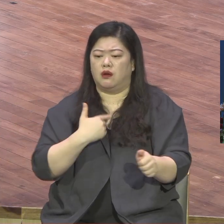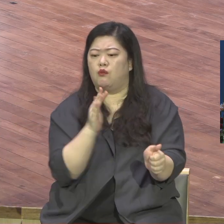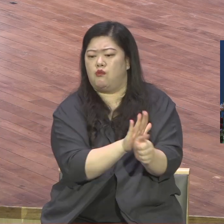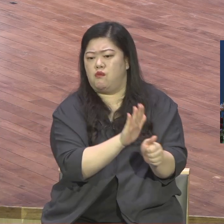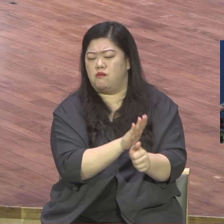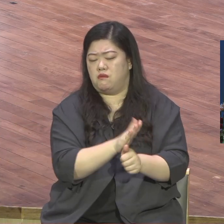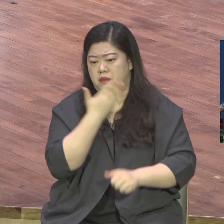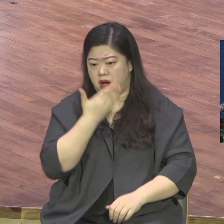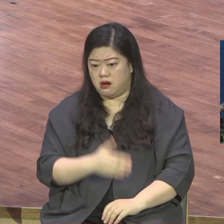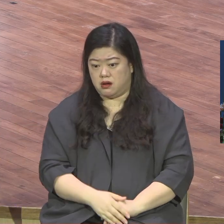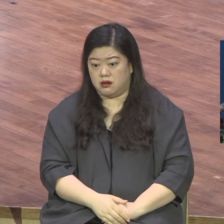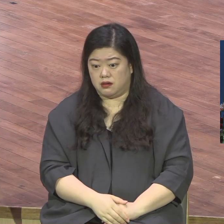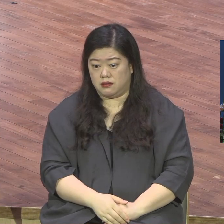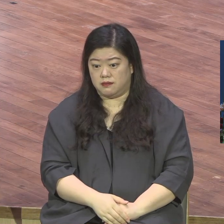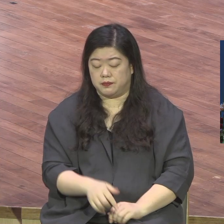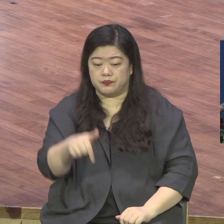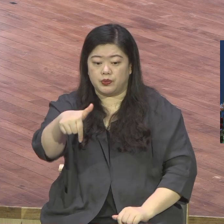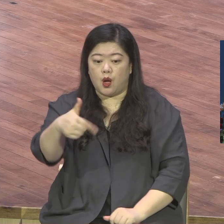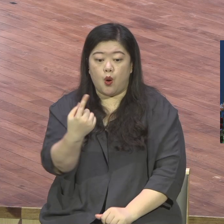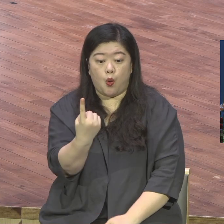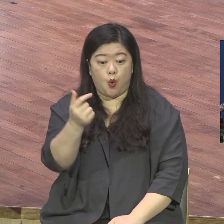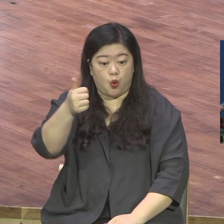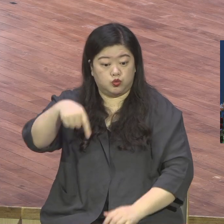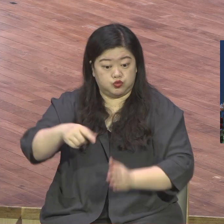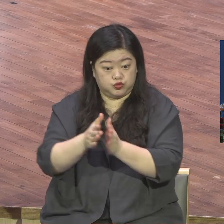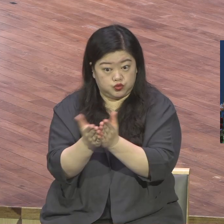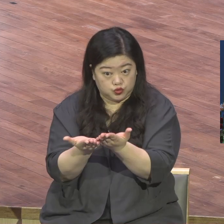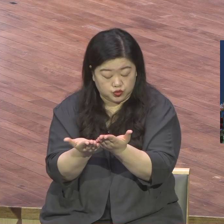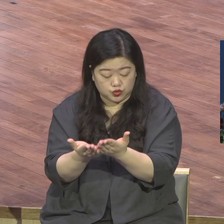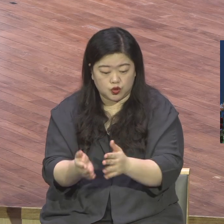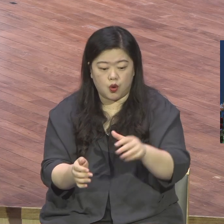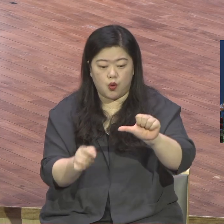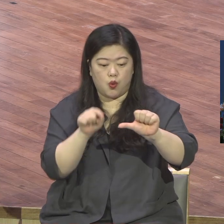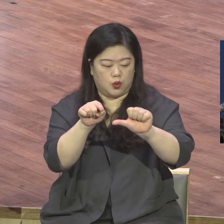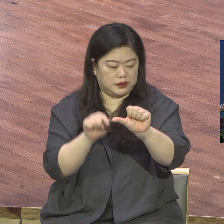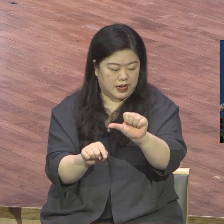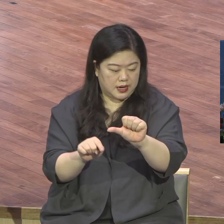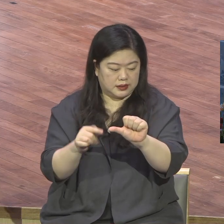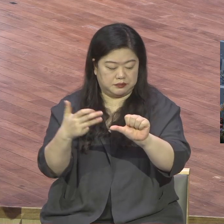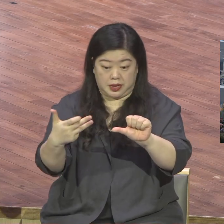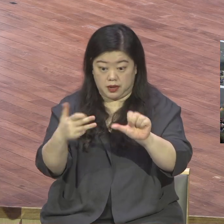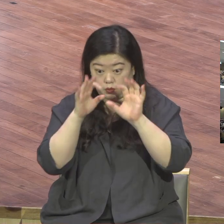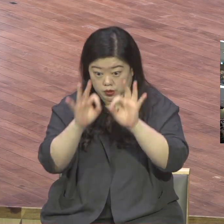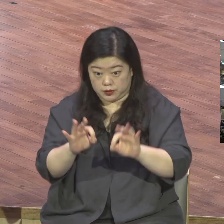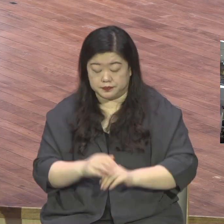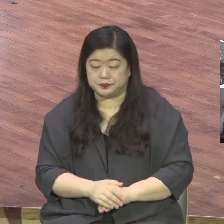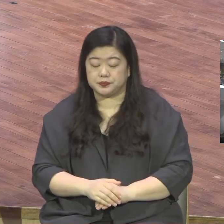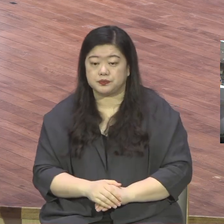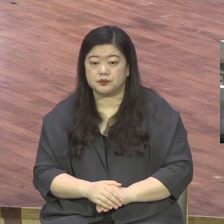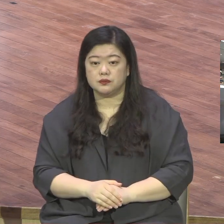때문에 가치가 다릅니다. 고린도후서 5장 18절에 보면 이 사실을 강조합니다. 모든 것이